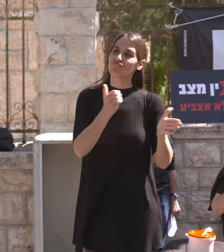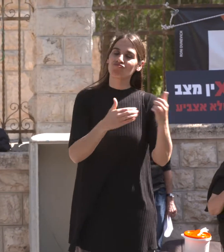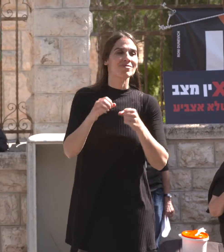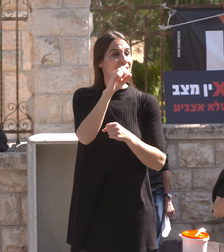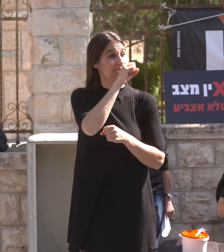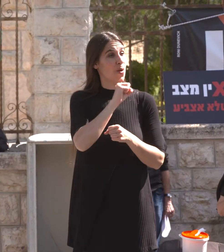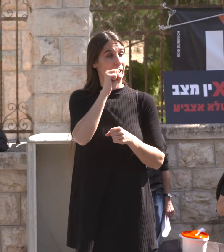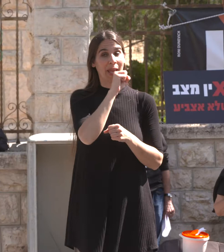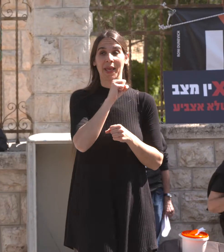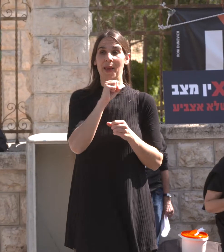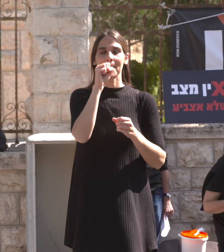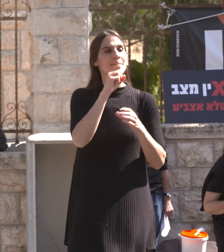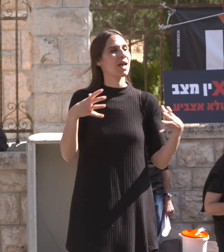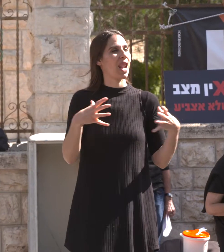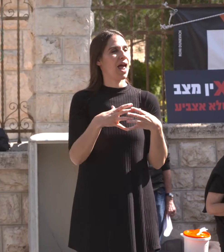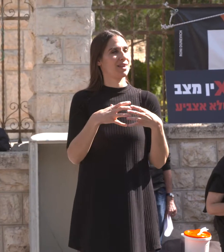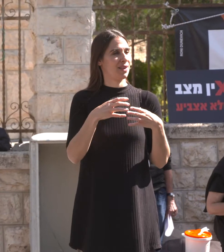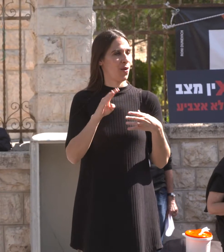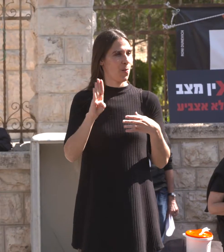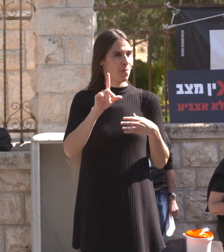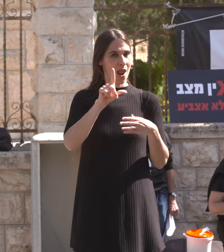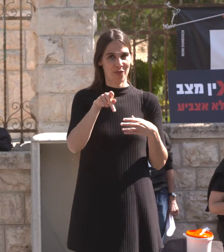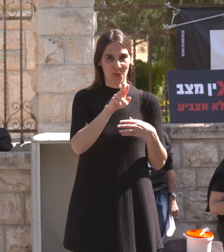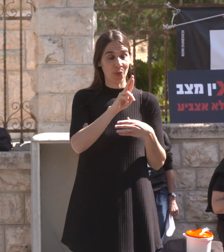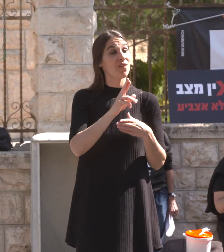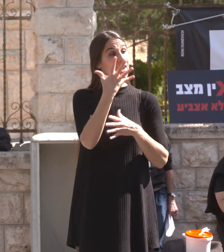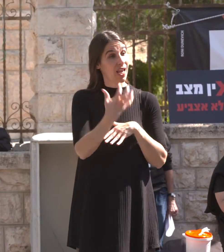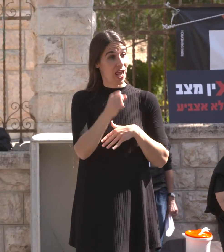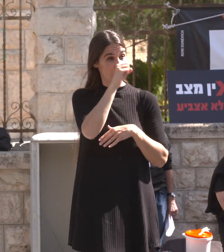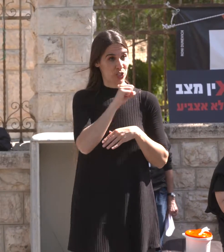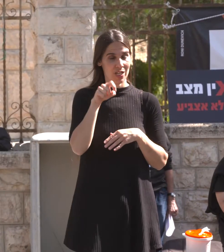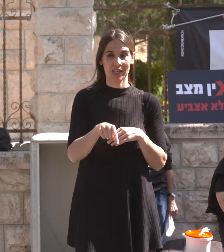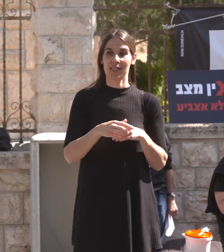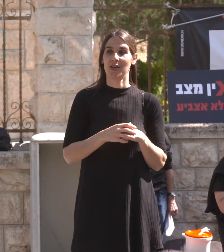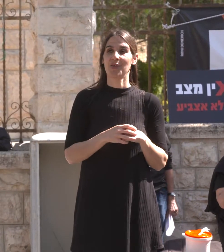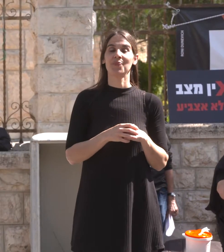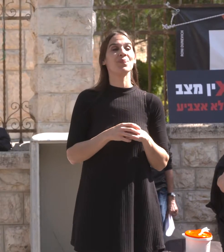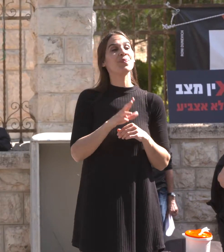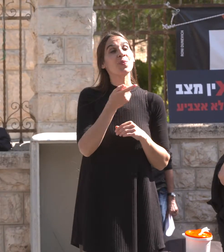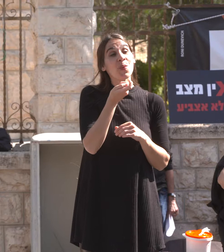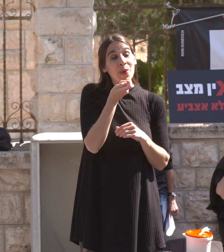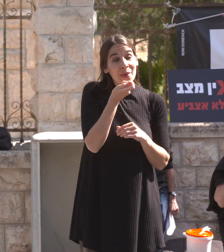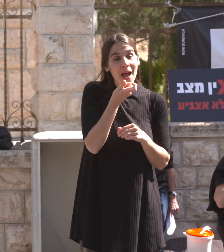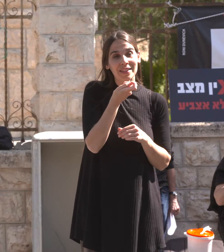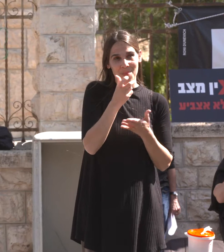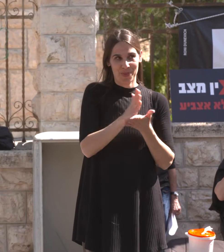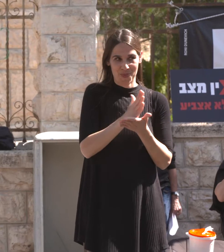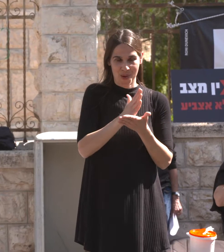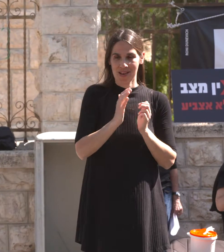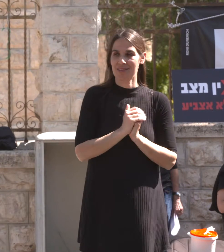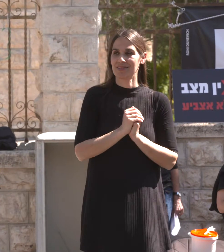זמרי מקהלת בלפור, והקלטנו את השיר הזה. והוא כמעט כמעט